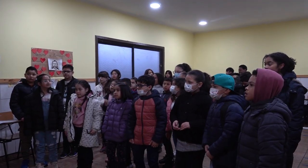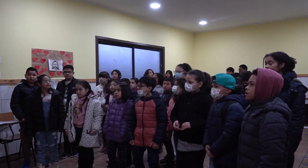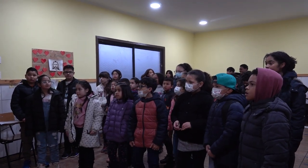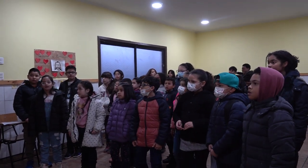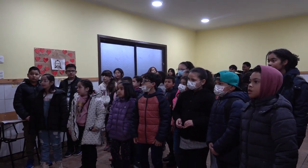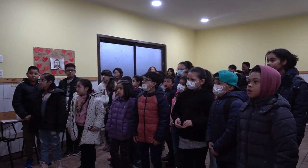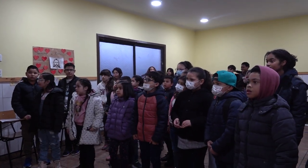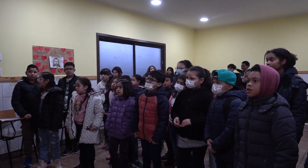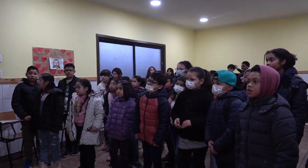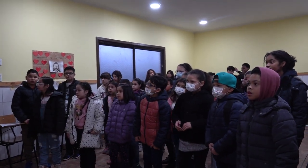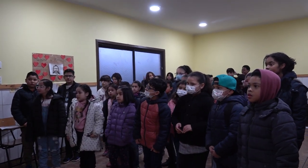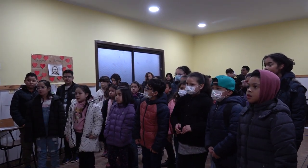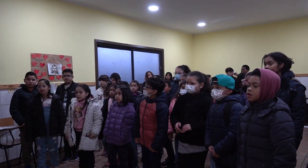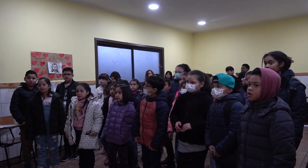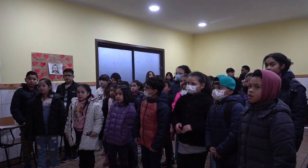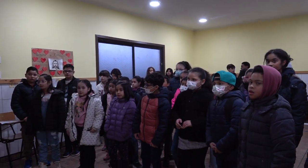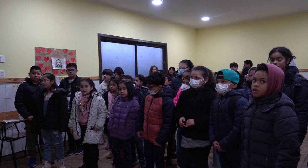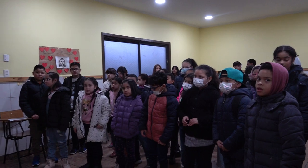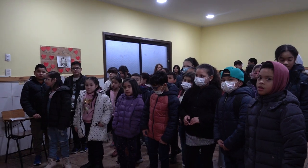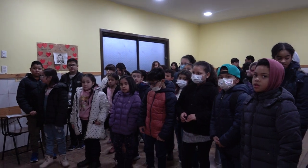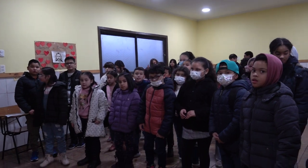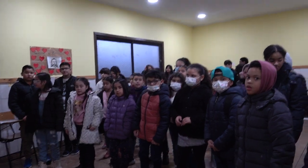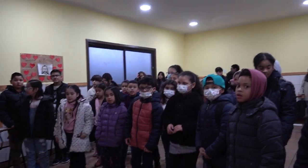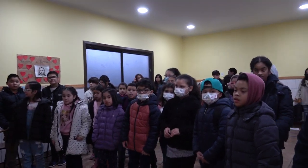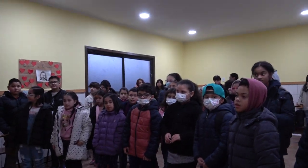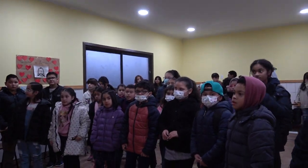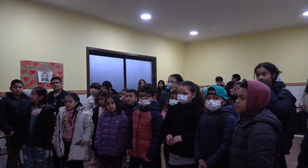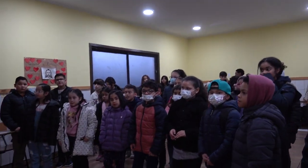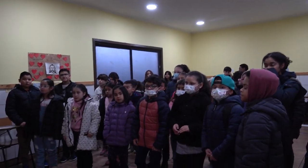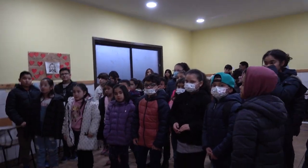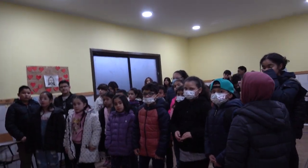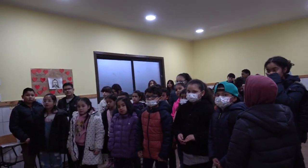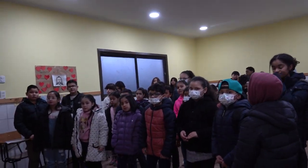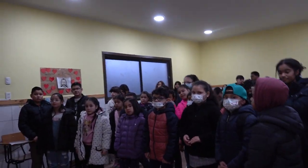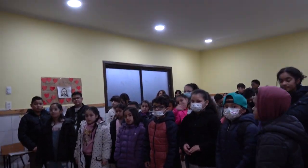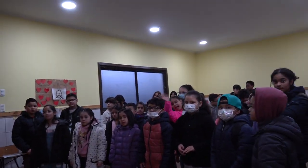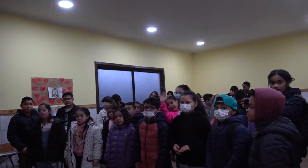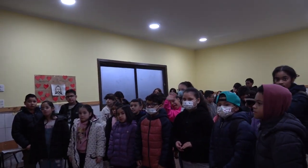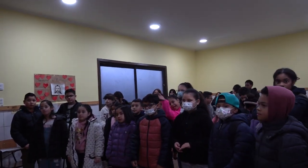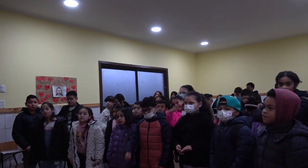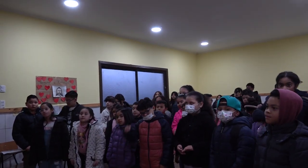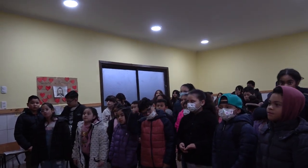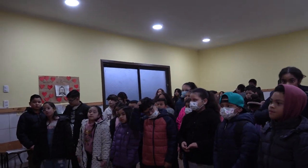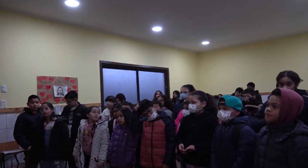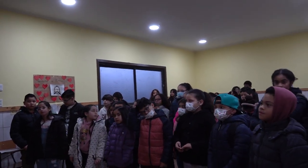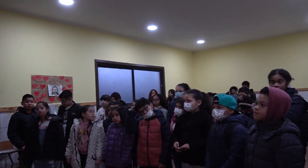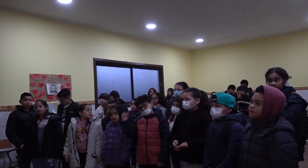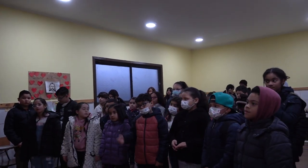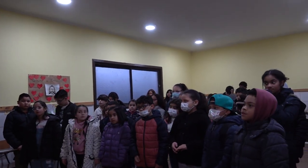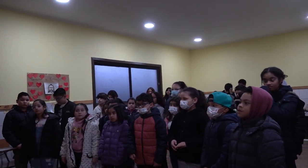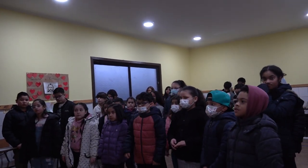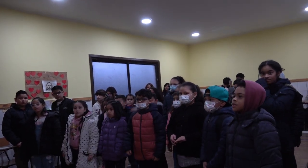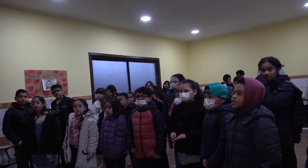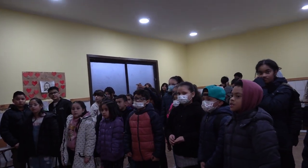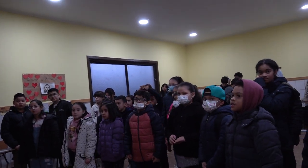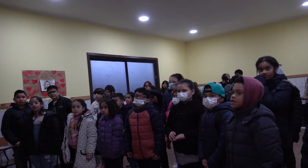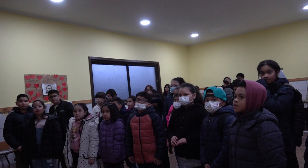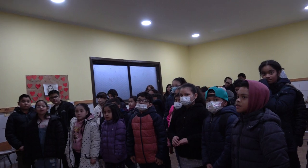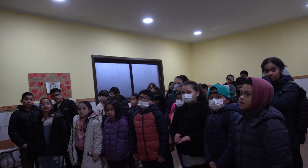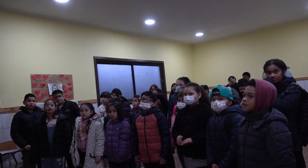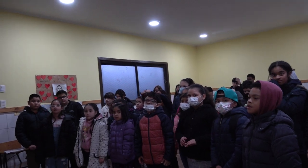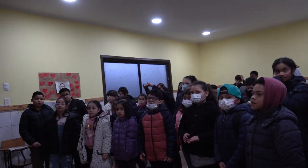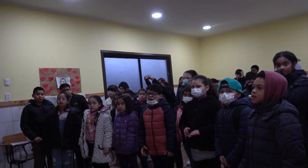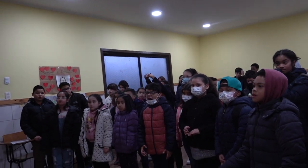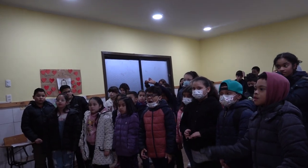Para que ustedes hagan su actividad y no interrumpir más. Pero le vamos a mandar el video. Sí, vamos a publicarlo hoy día. Ya. Hoy día en la noche, así